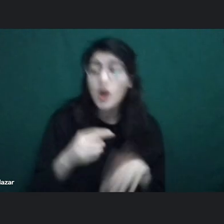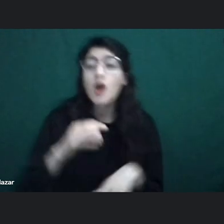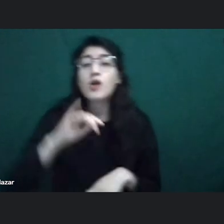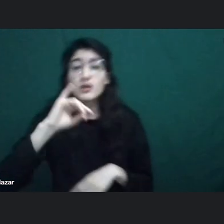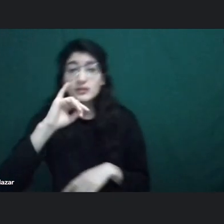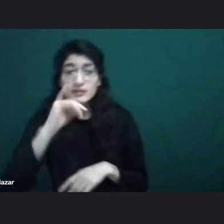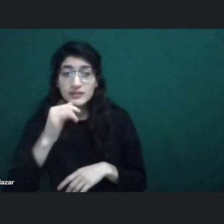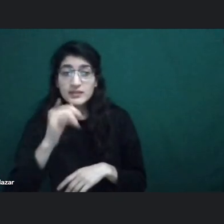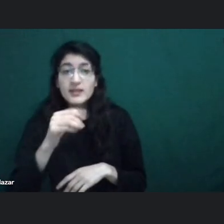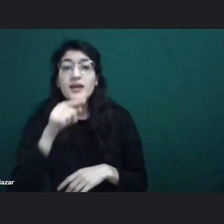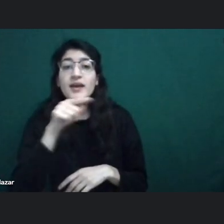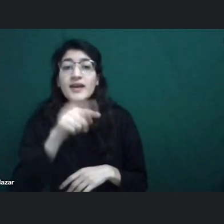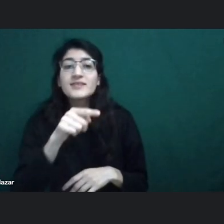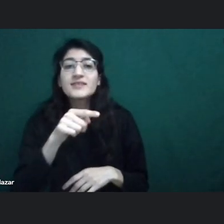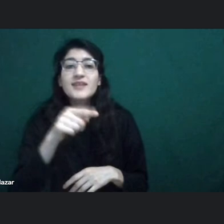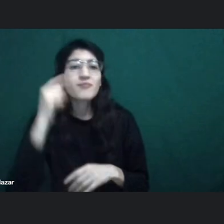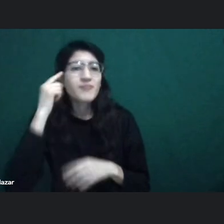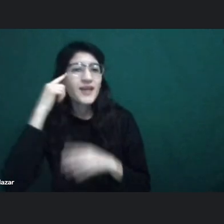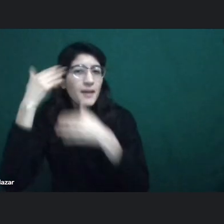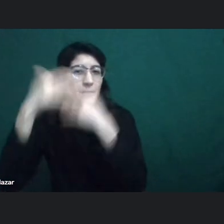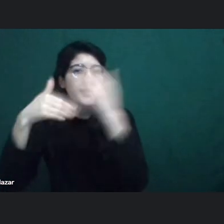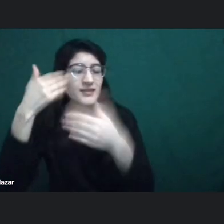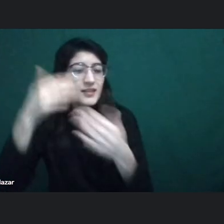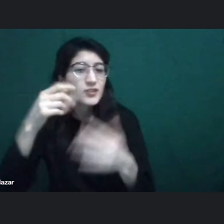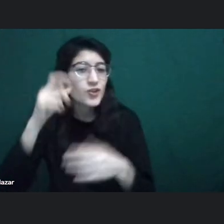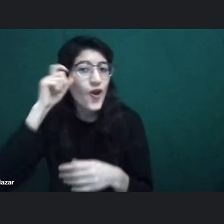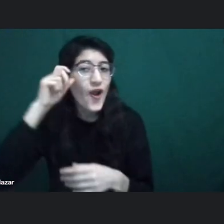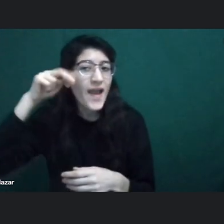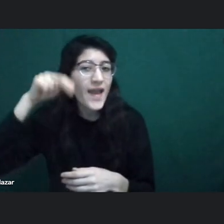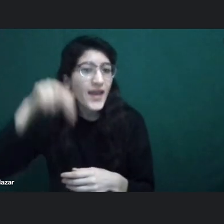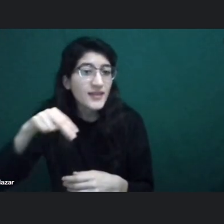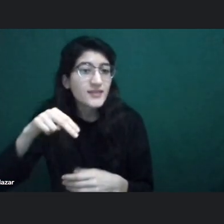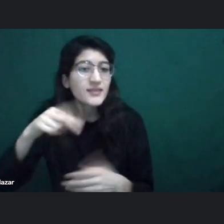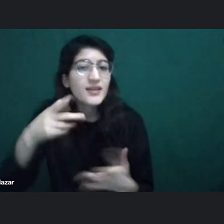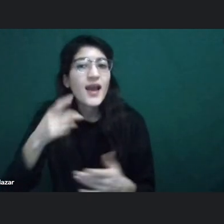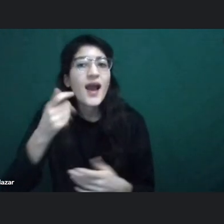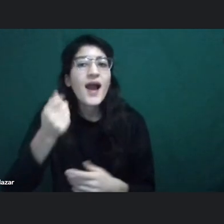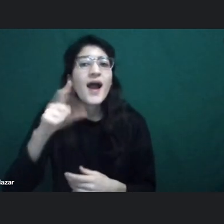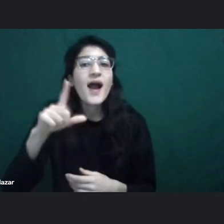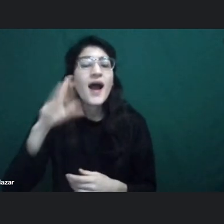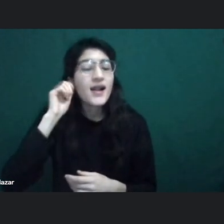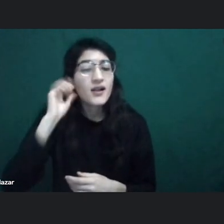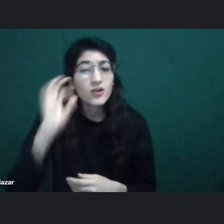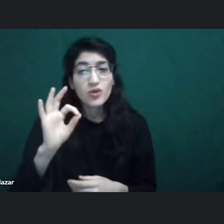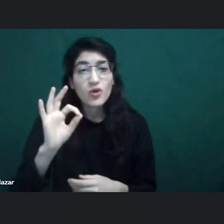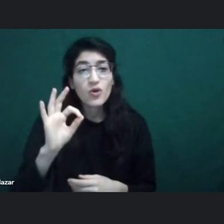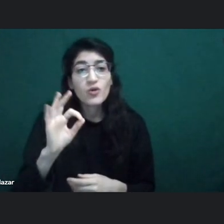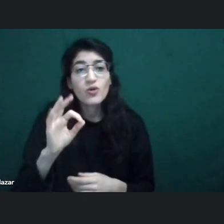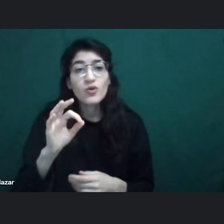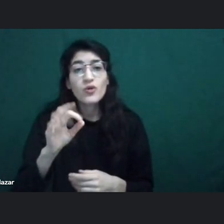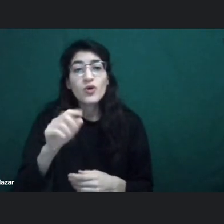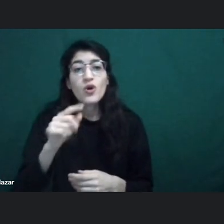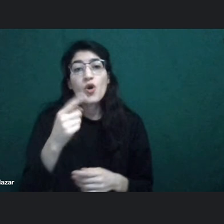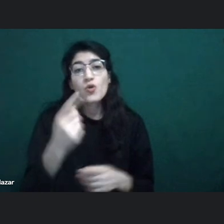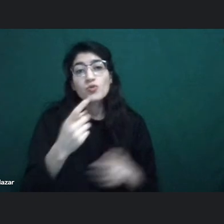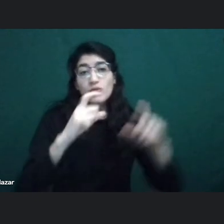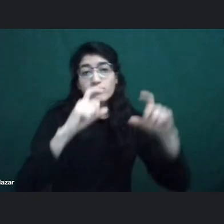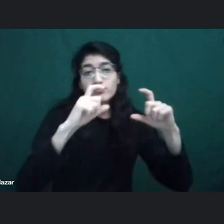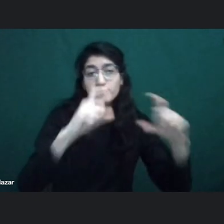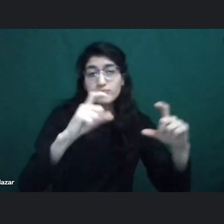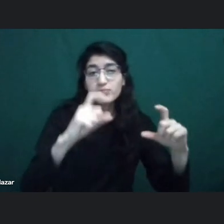¿sí? Esa preposición separa los dos bloques. Un bloque es training y el otro bloque es learning,